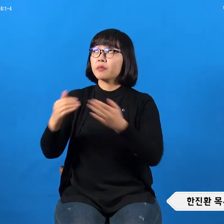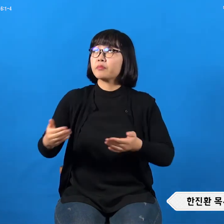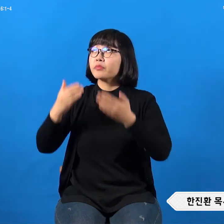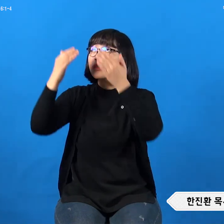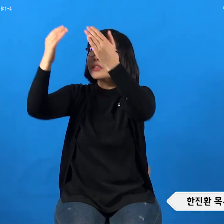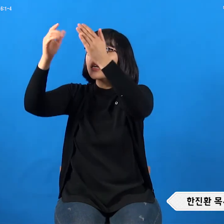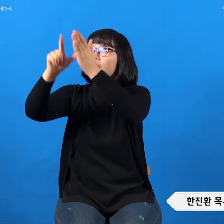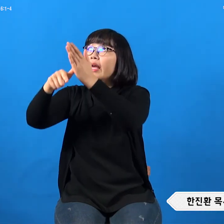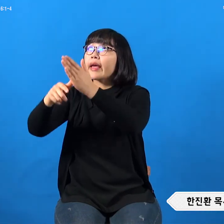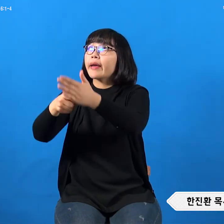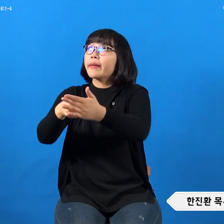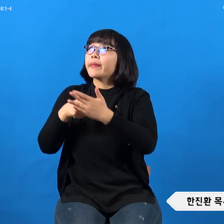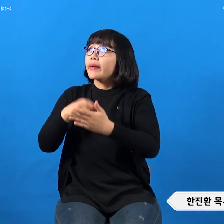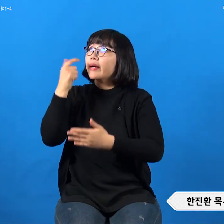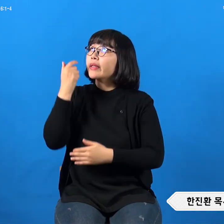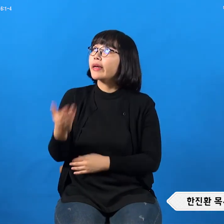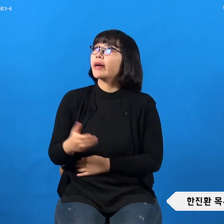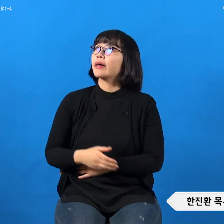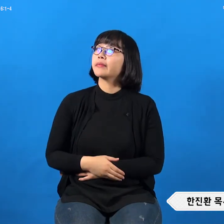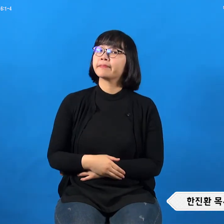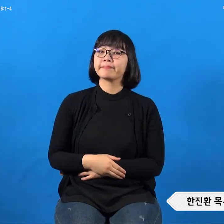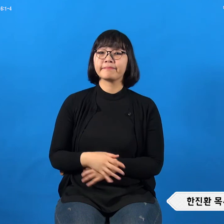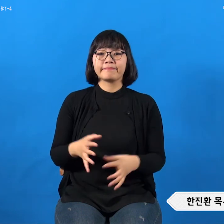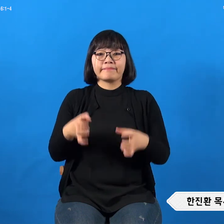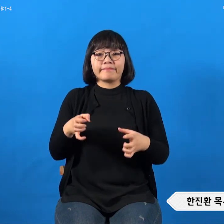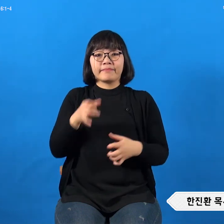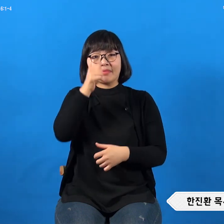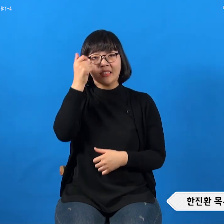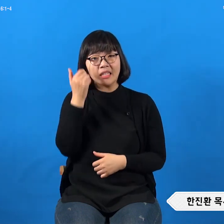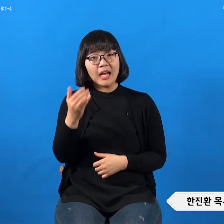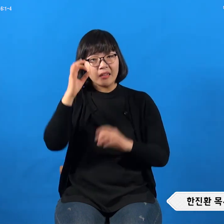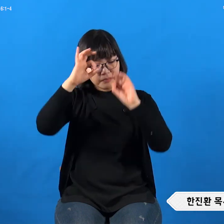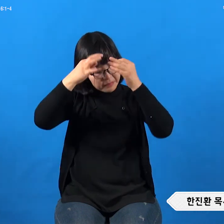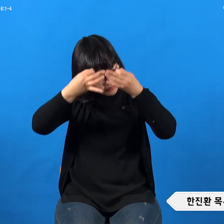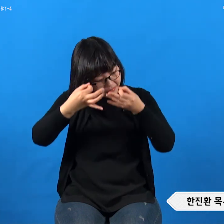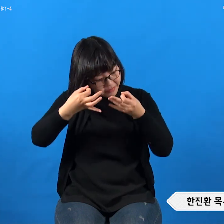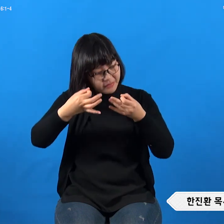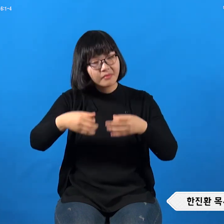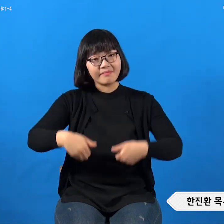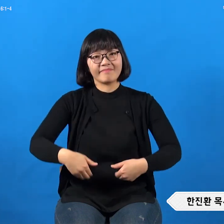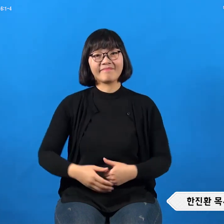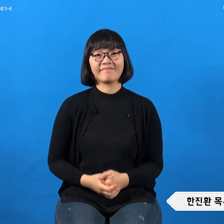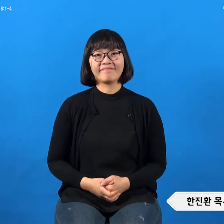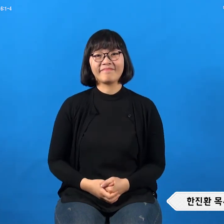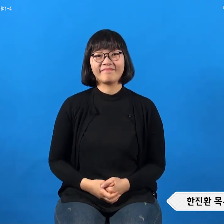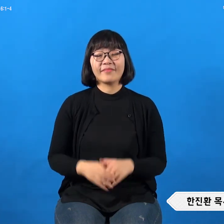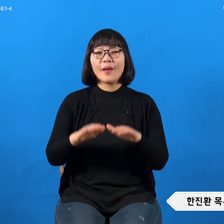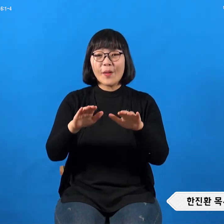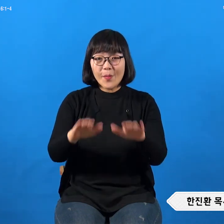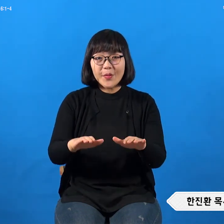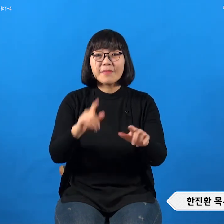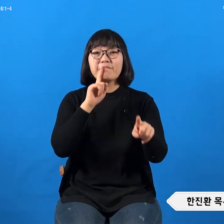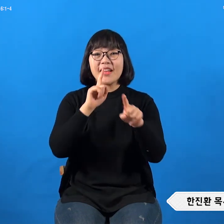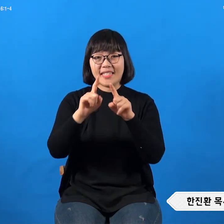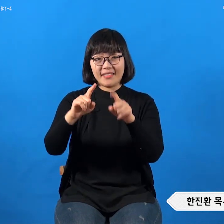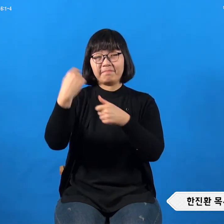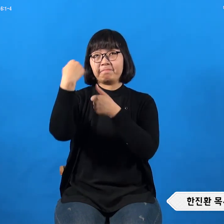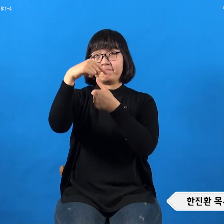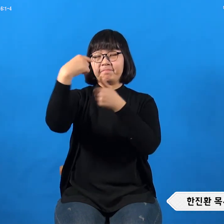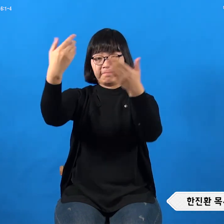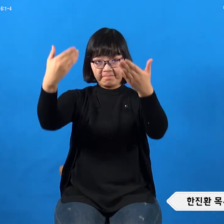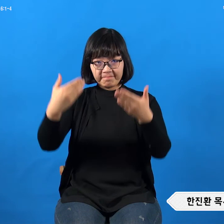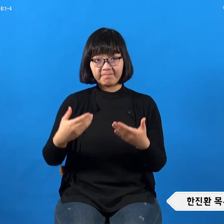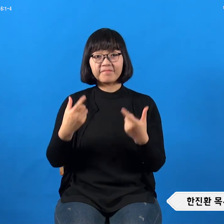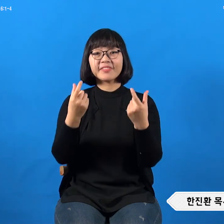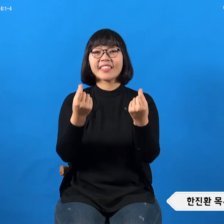인색하게 굴지는 않았는가? 그것부터 생각을 하셔야 됩니다. 그래서 오늘 말씀이 가르쳐 주시는